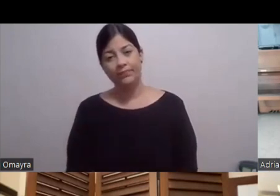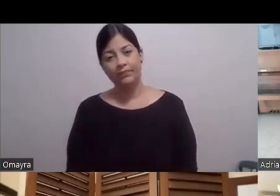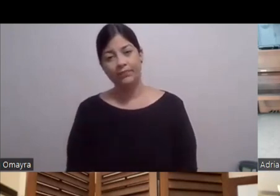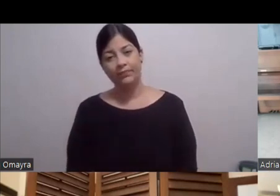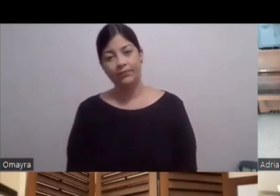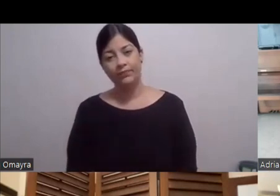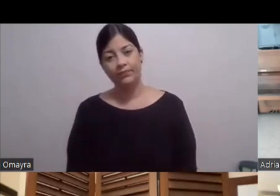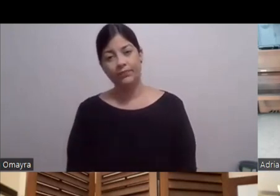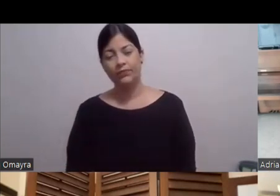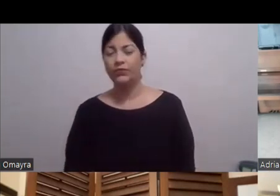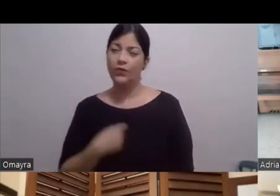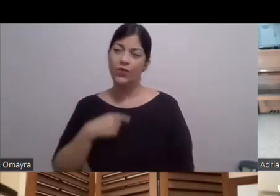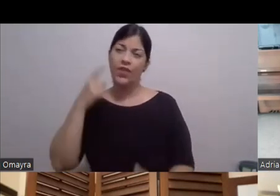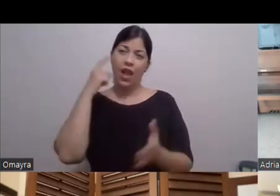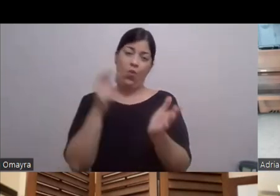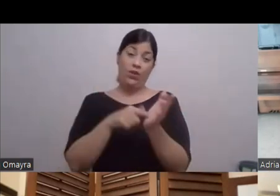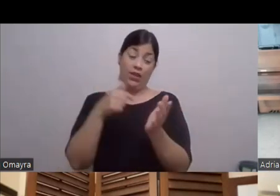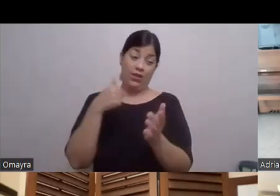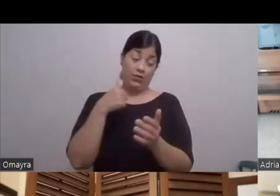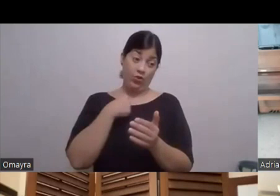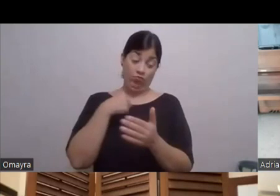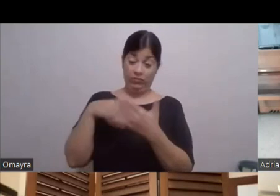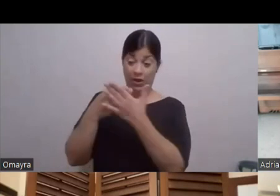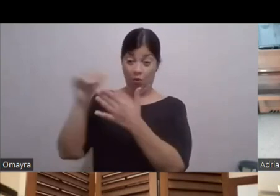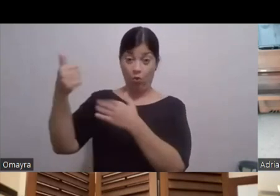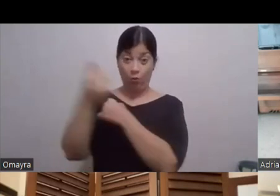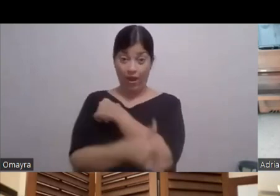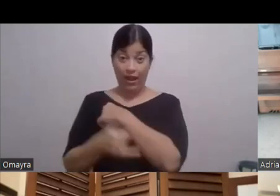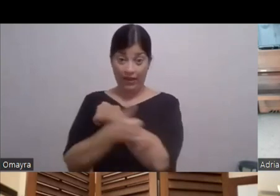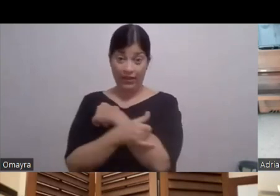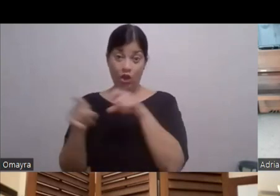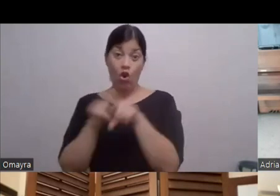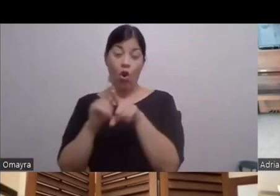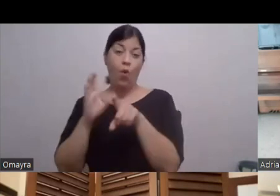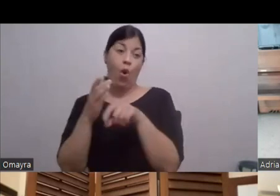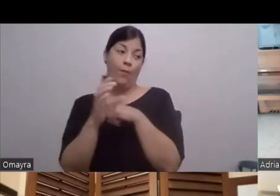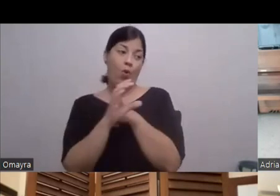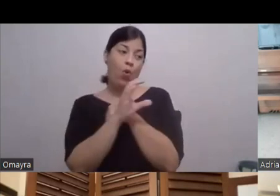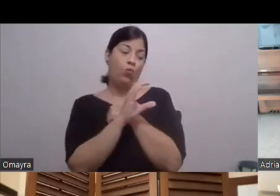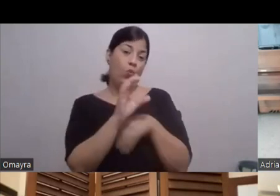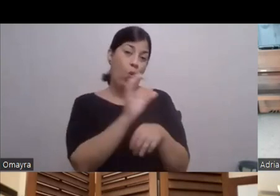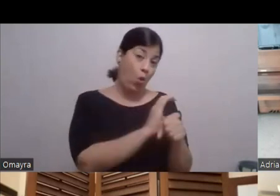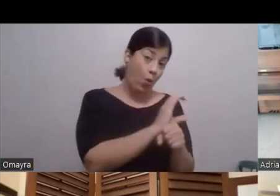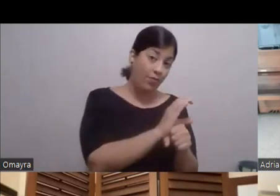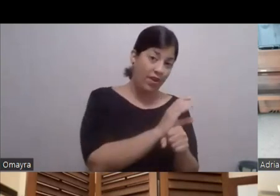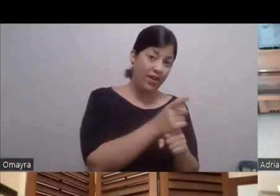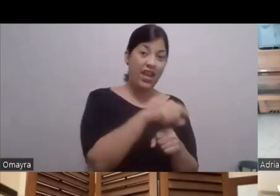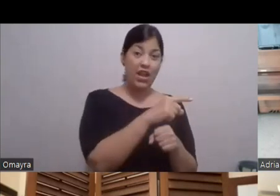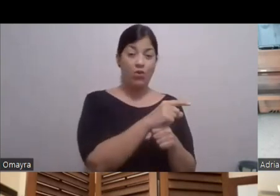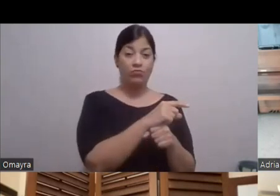cuenta Cuando tú eres extranjero Como el año pasado en Colombia Te tratan con mucho Mucho respeto Y mucho Porque sabes que Estás trabajando en su país Quieren que te llegue Una